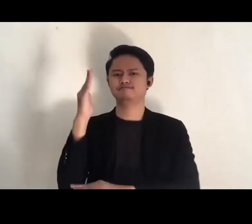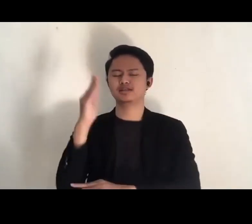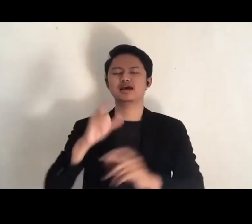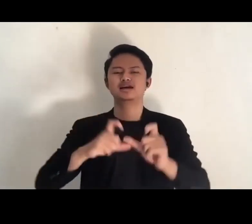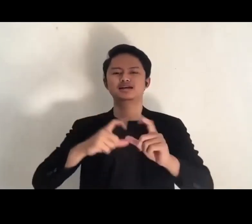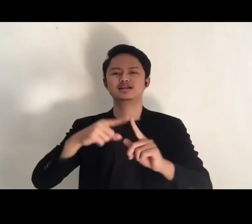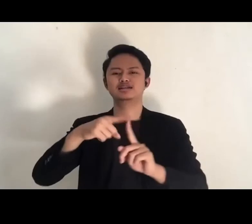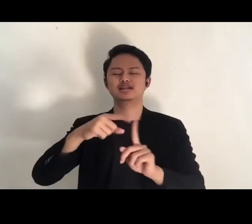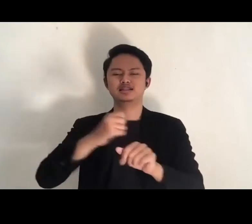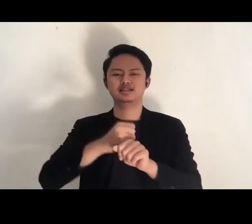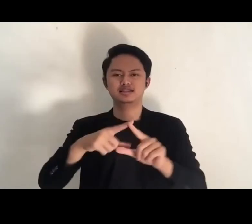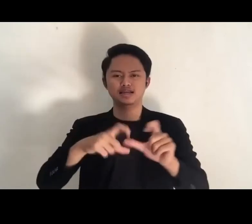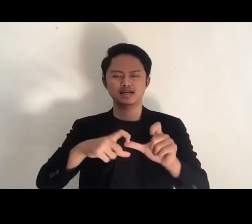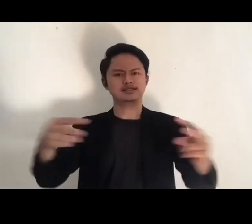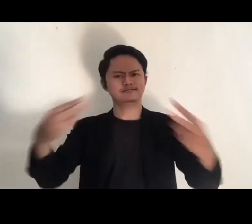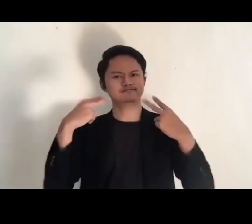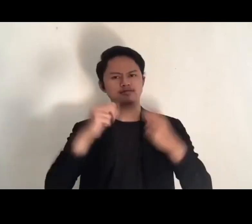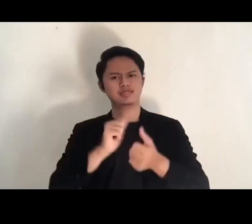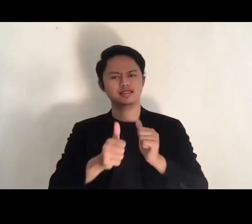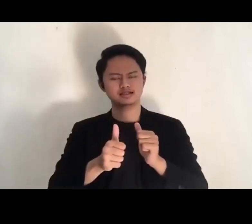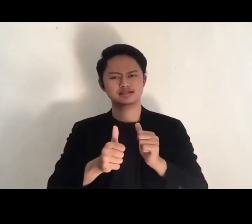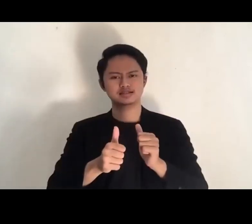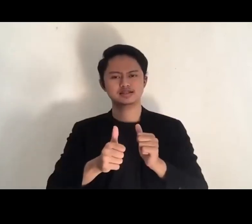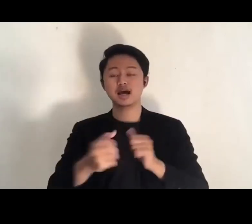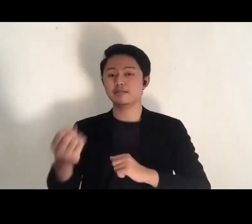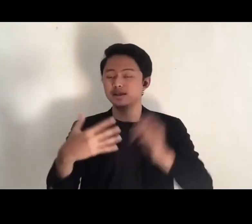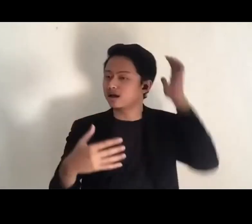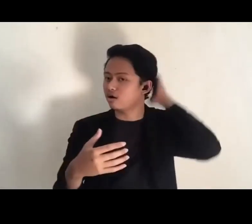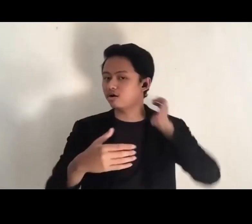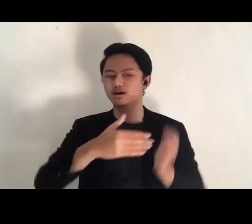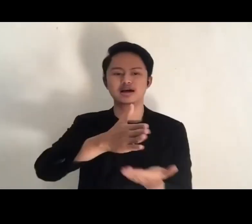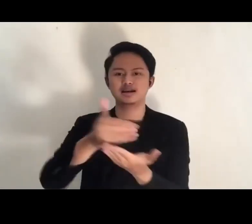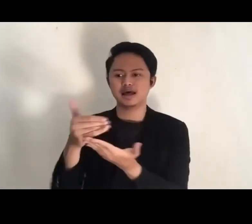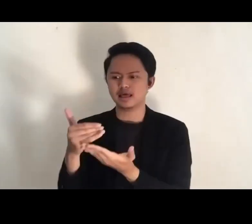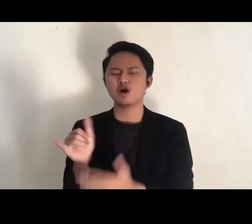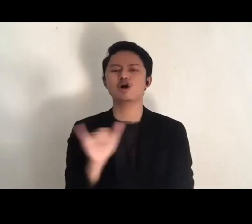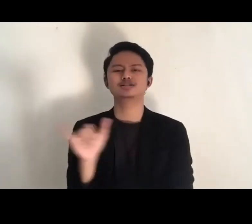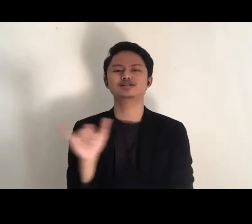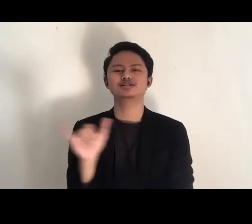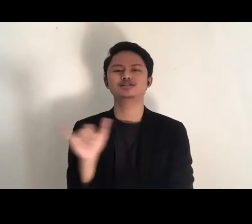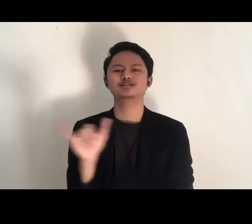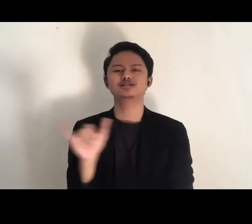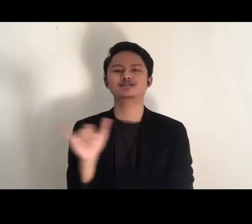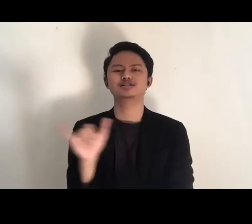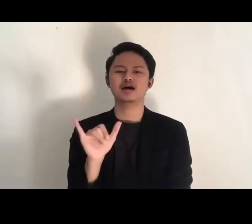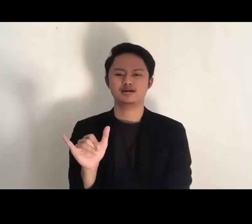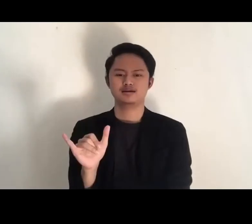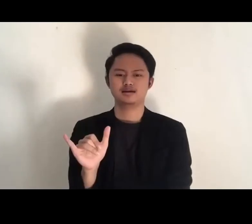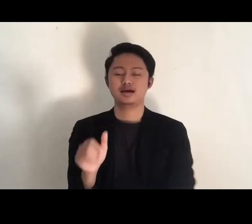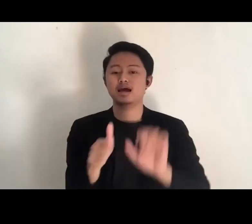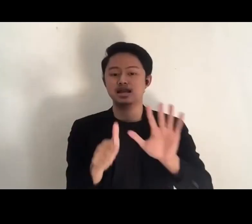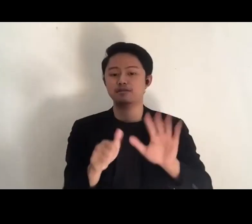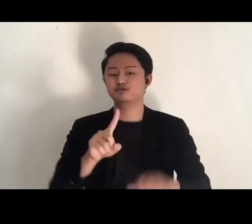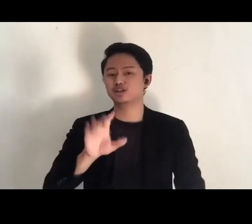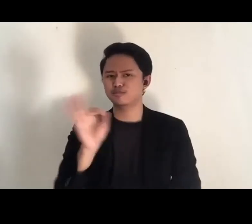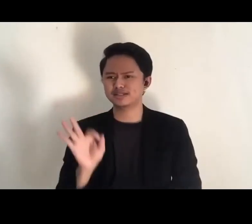yang dilakukan oleh Satgas Covid Kabupaten ternyata data kami sama. Bahwa 61% SD benar-benar dianggap